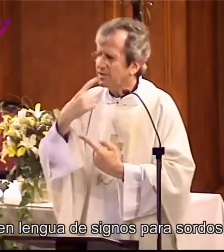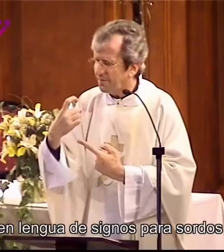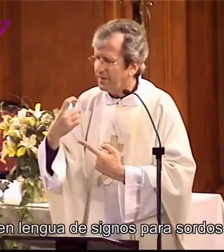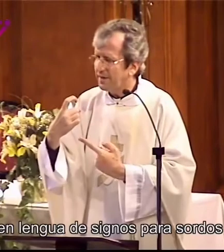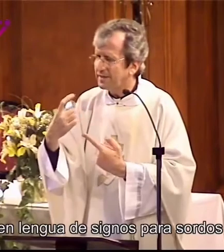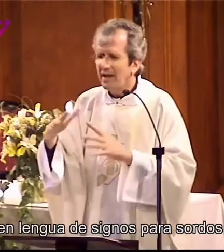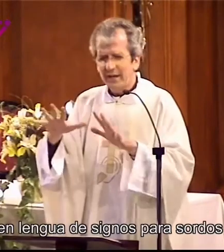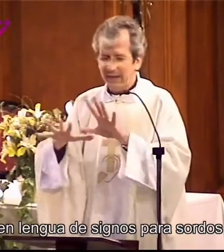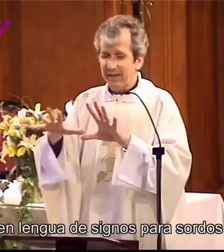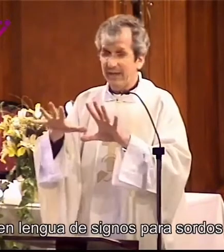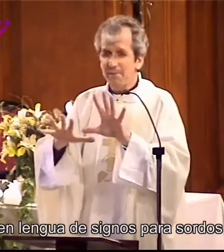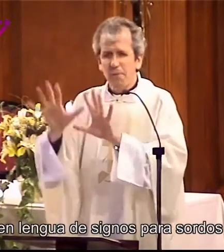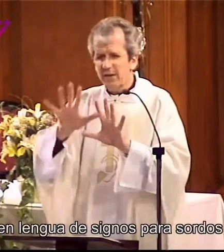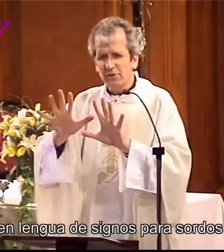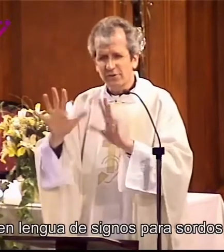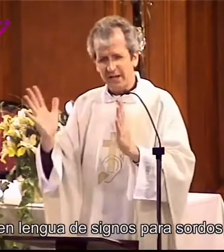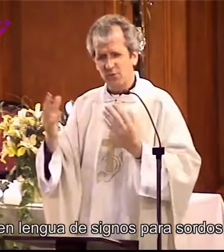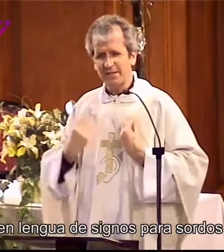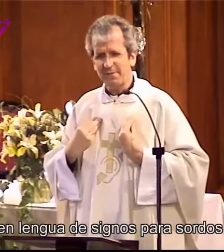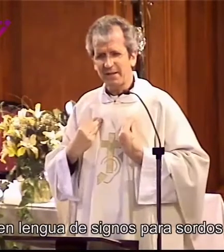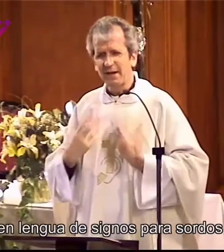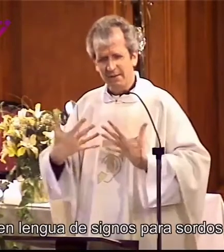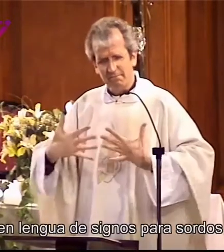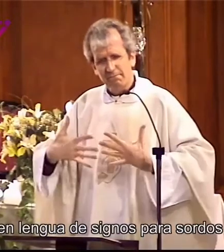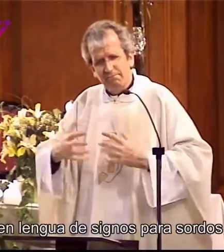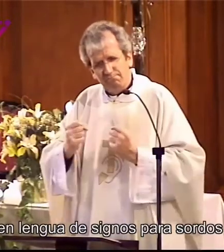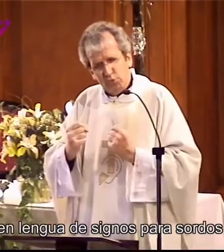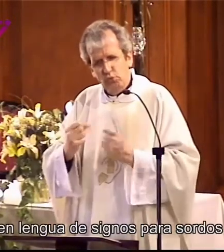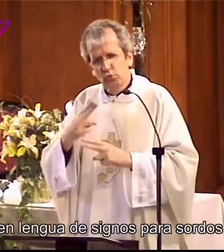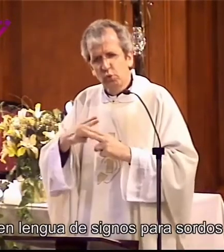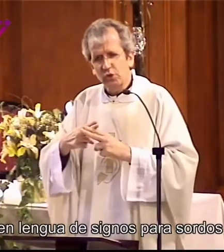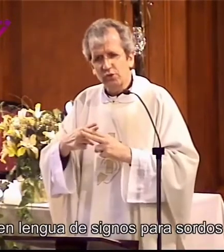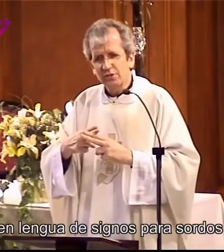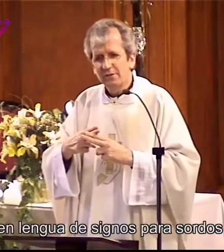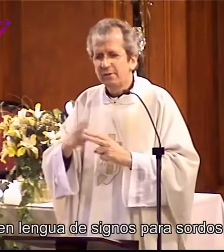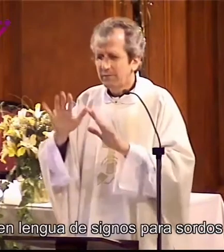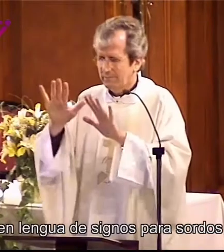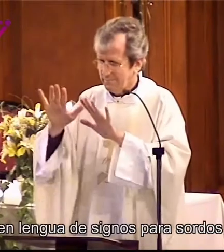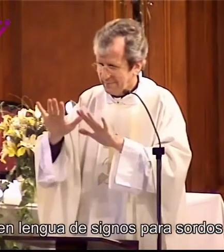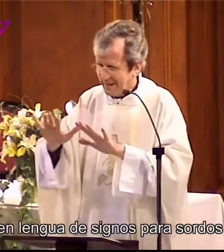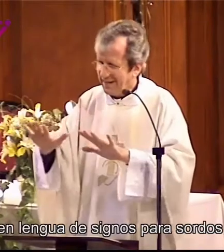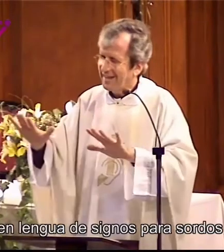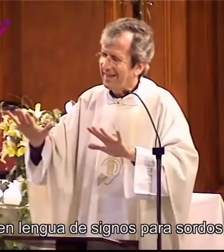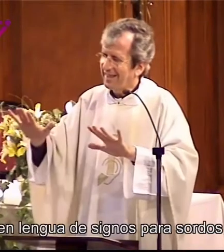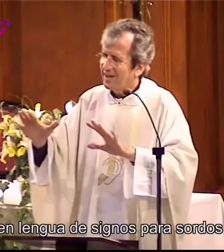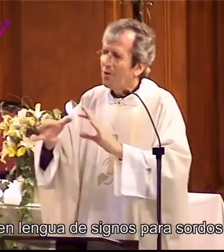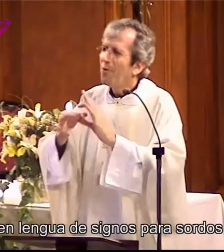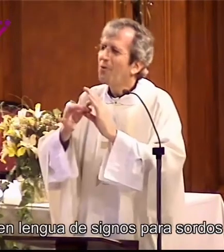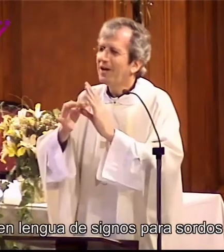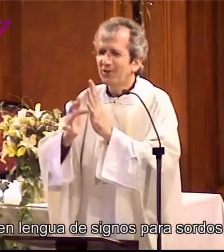difíciles, que hay momentos en nuestra vida duros, tranquilidad, unirnos